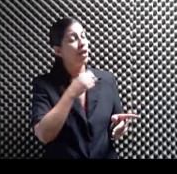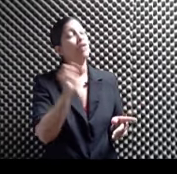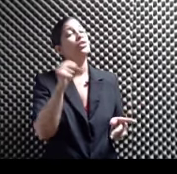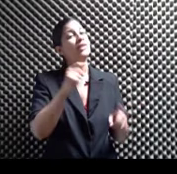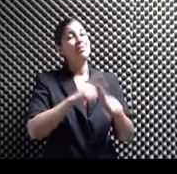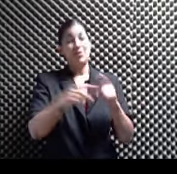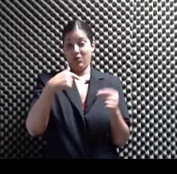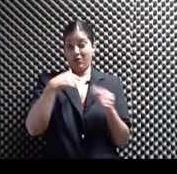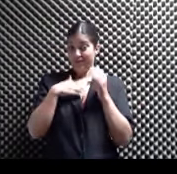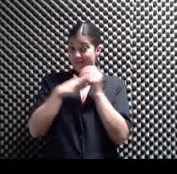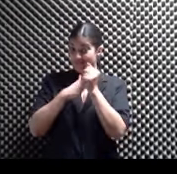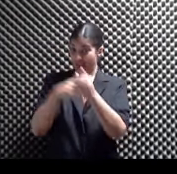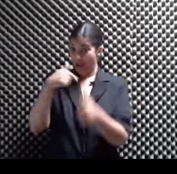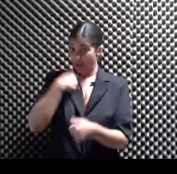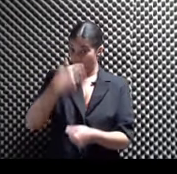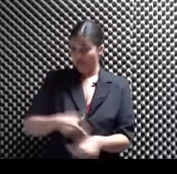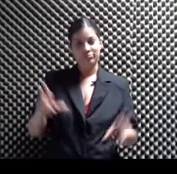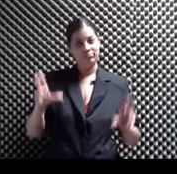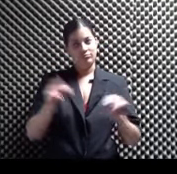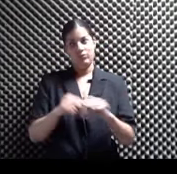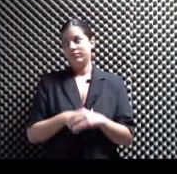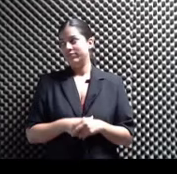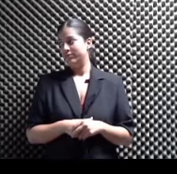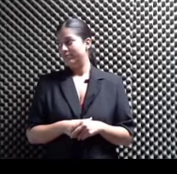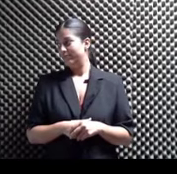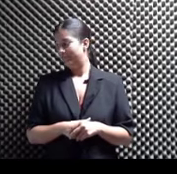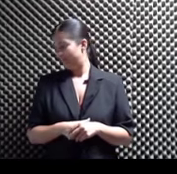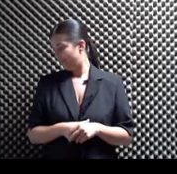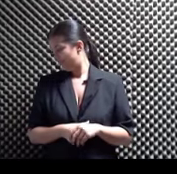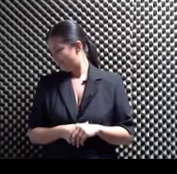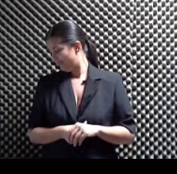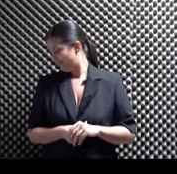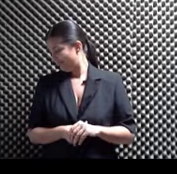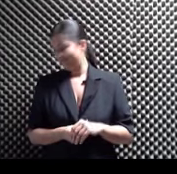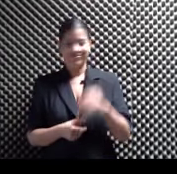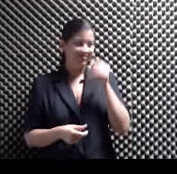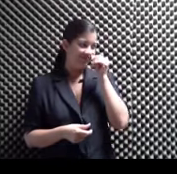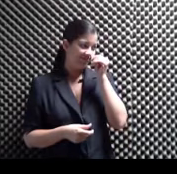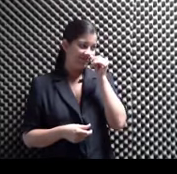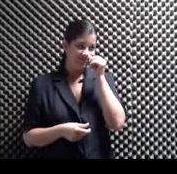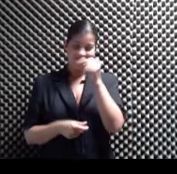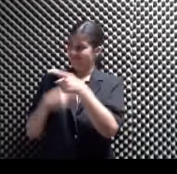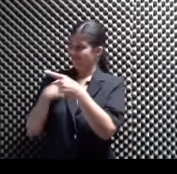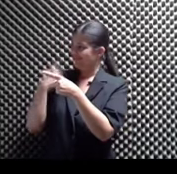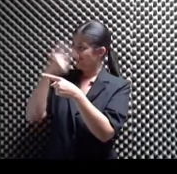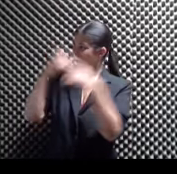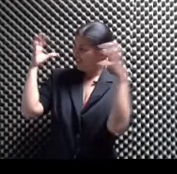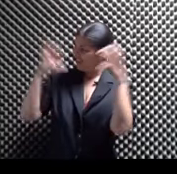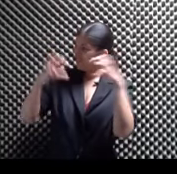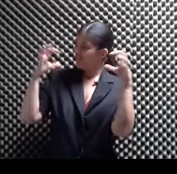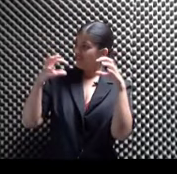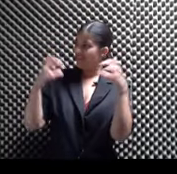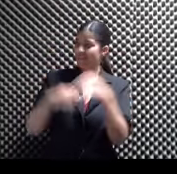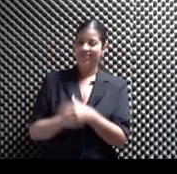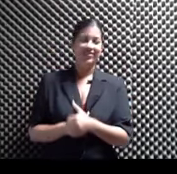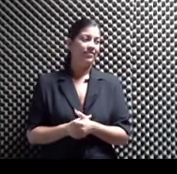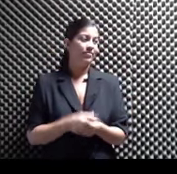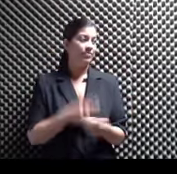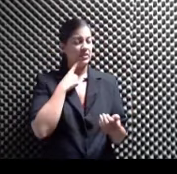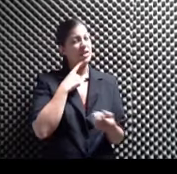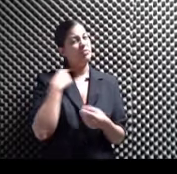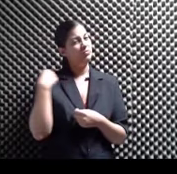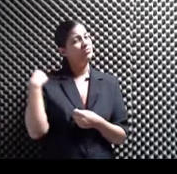cámara, 1996, Ateneo Puertorriqueño, gracias. Eso te quedó bien, Javier, ¿no? Bien trivial. Mira, mira que se ha llovido. No, ha